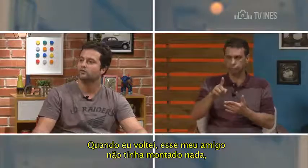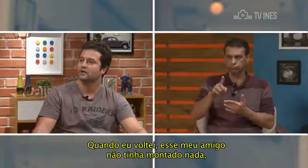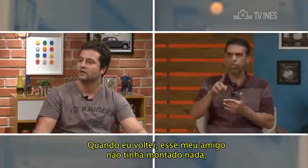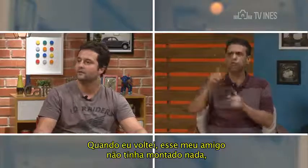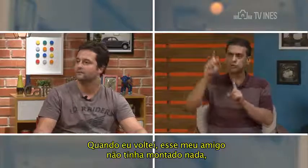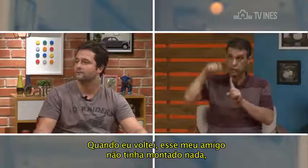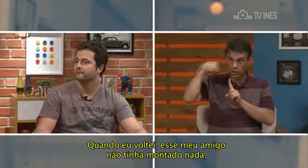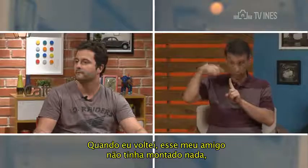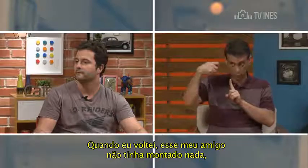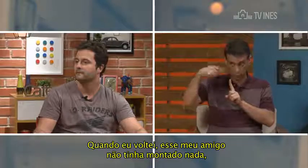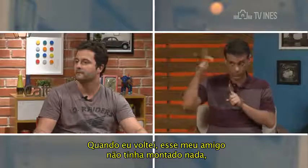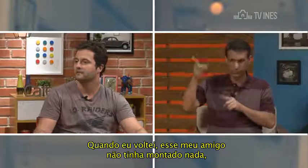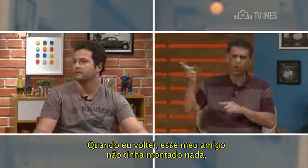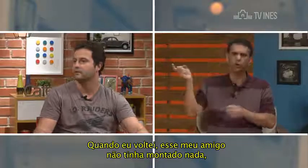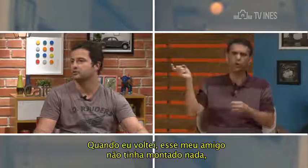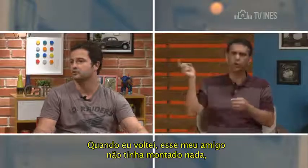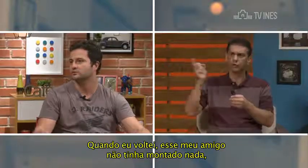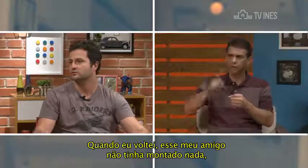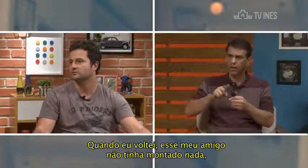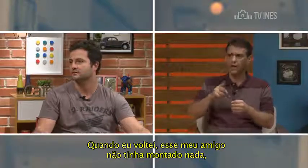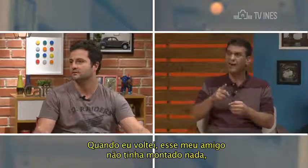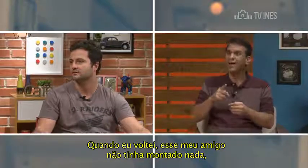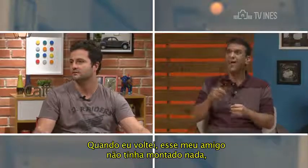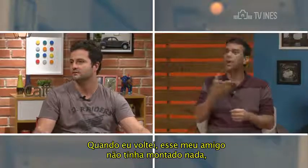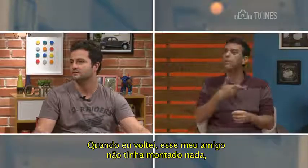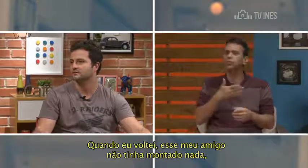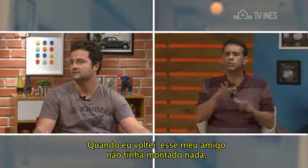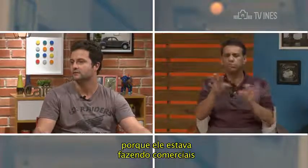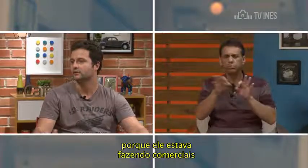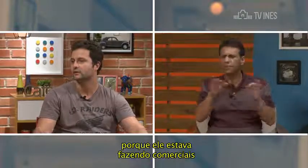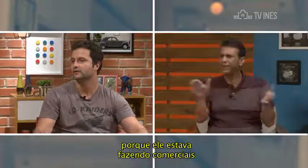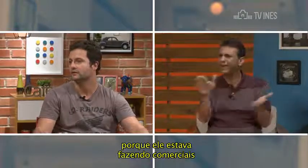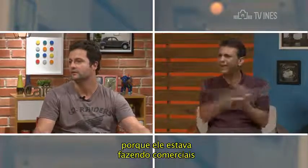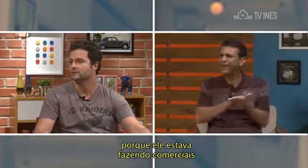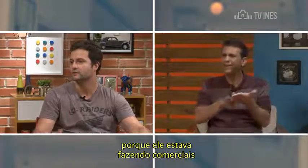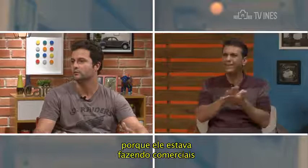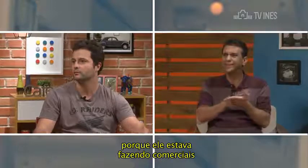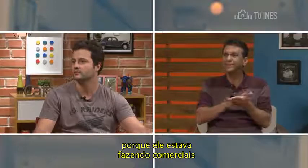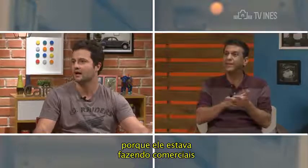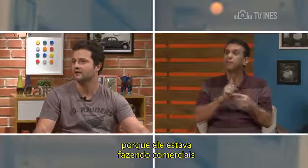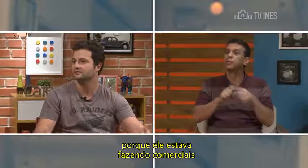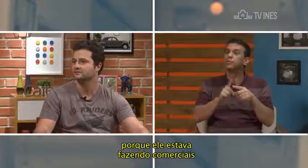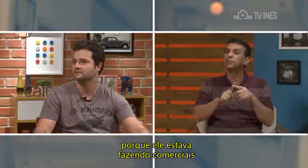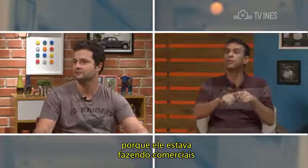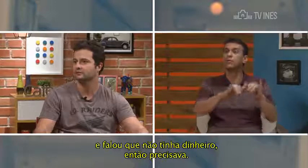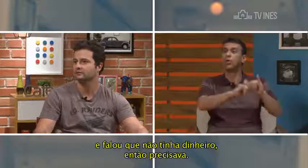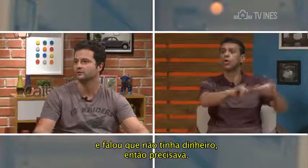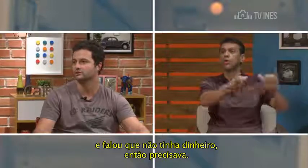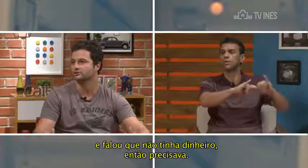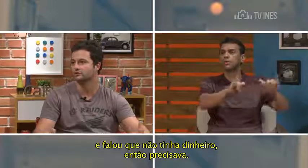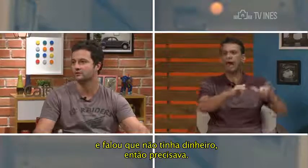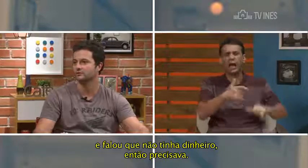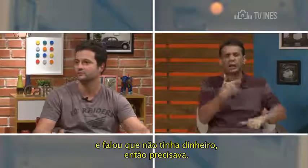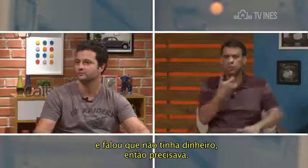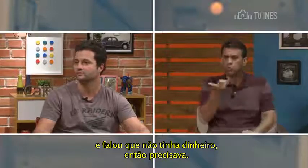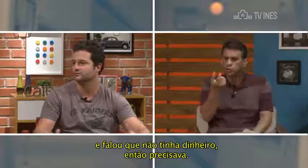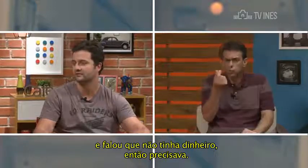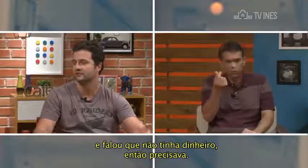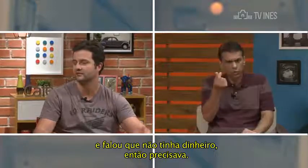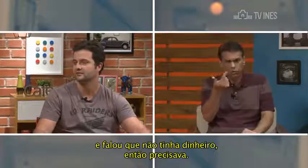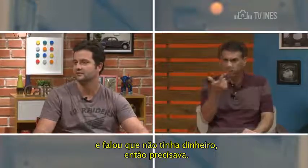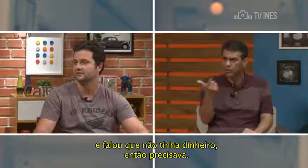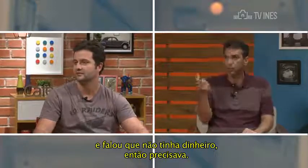Quando eu voltei, esse meu amigo não tinha montado nada, porque ele estava fazendo comerciais e falou que não tinha dinheiro,